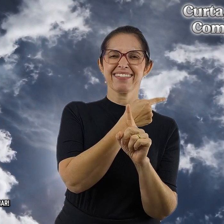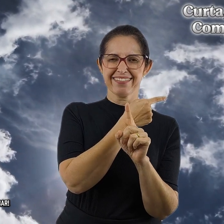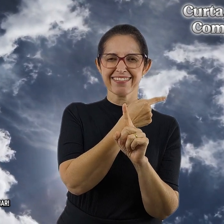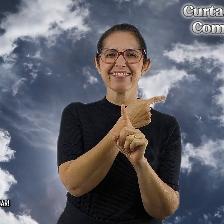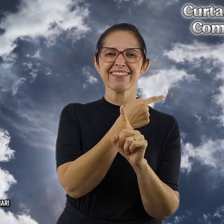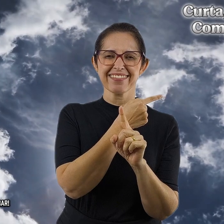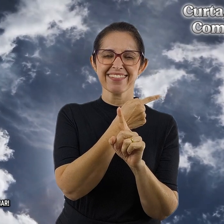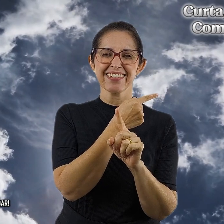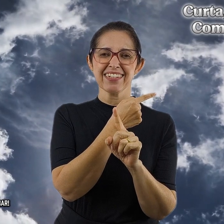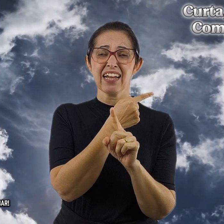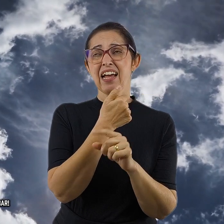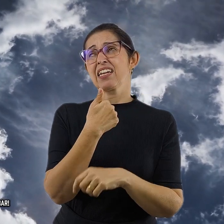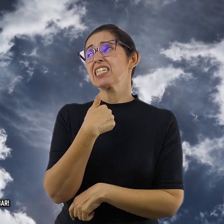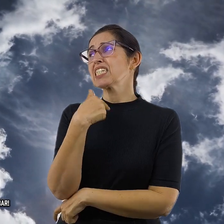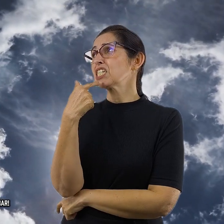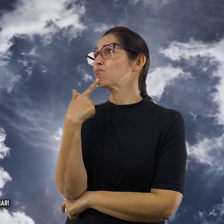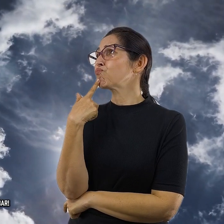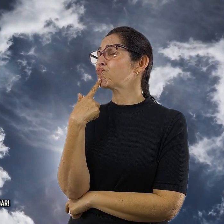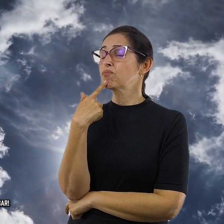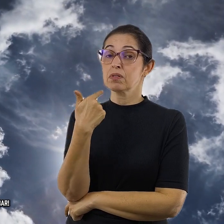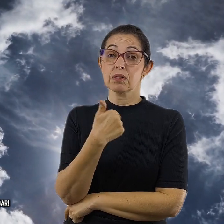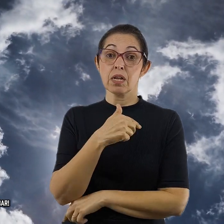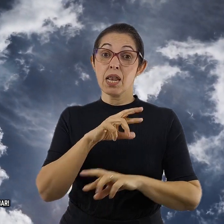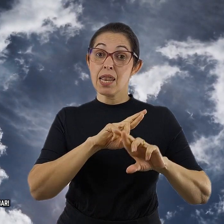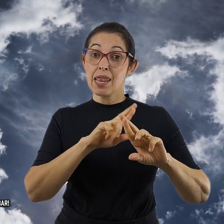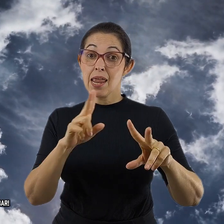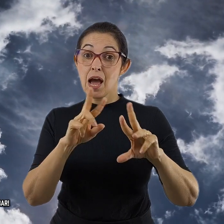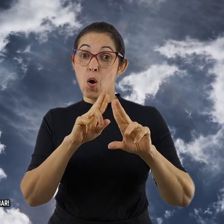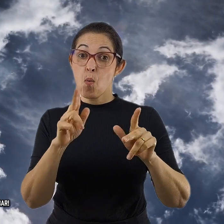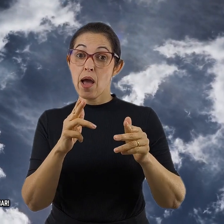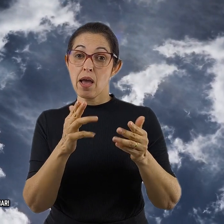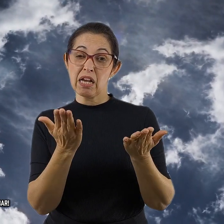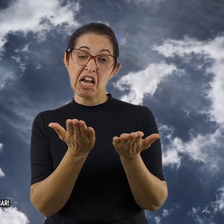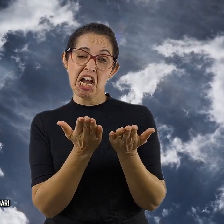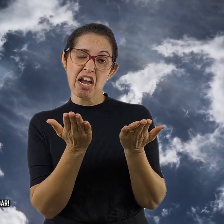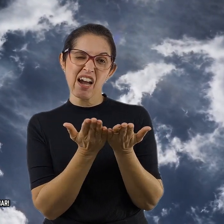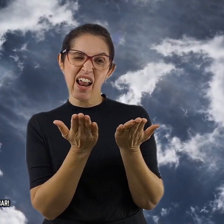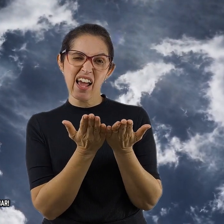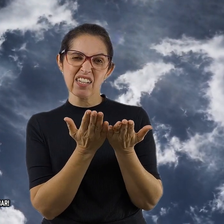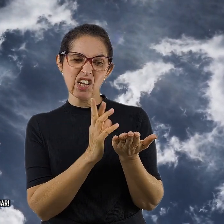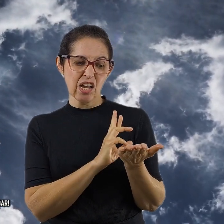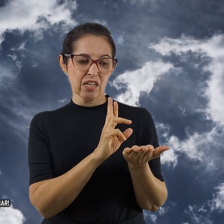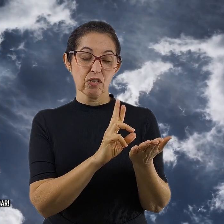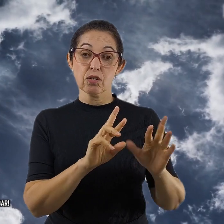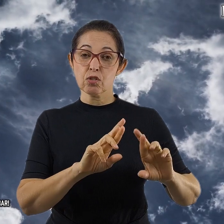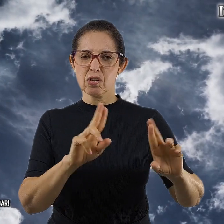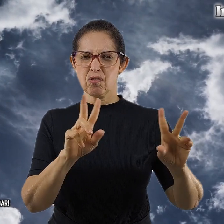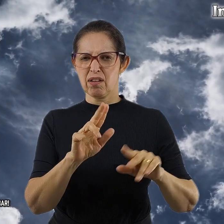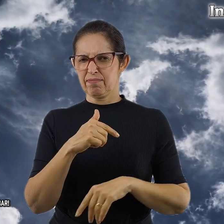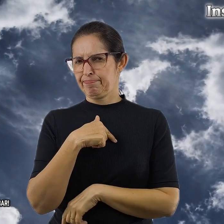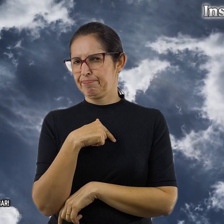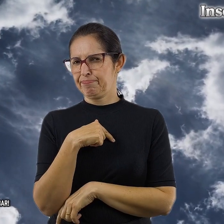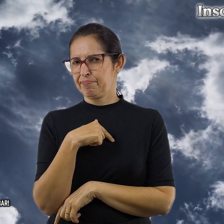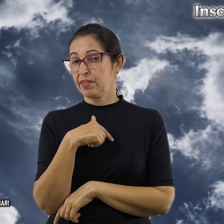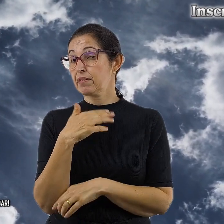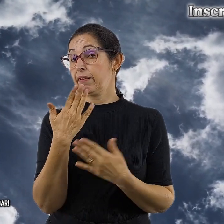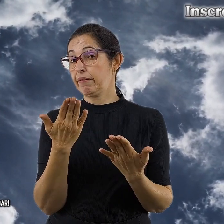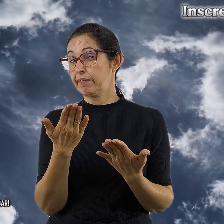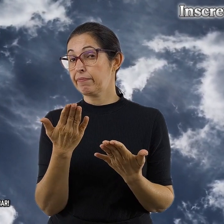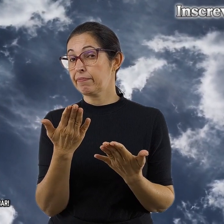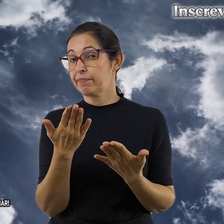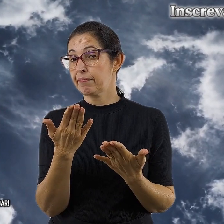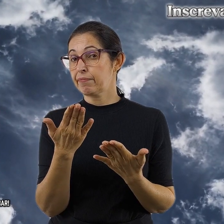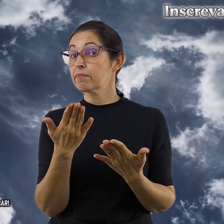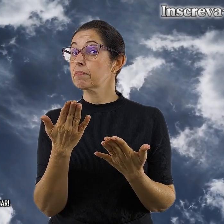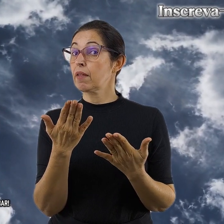Às vezes nós falamos: não, nós não somos uma religião, nós não somos religiosos. Mas será que não somos? E é